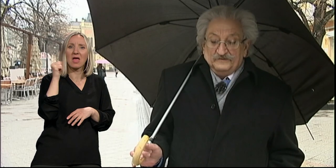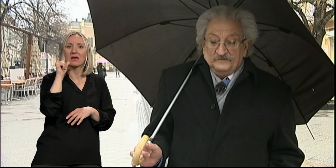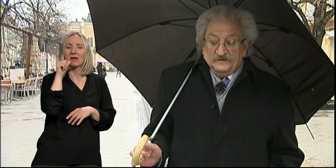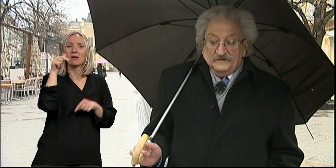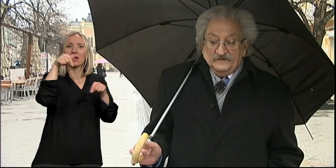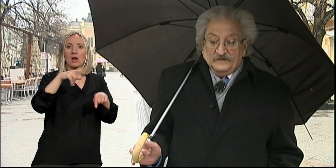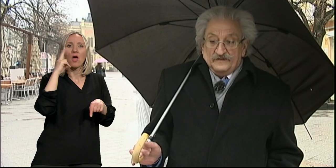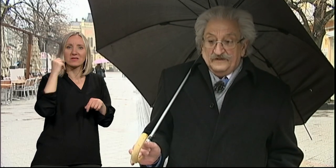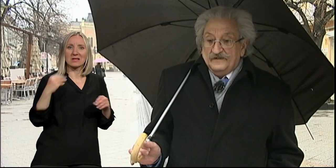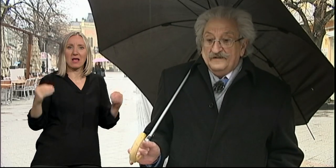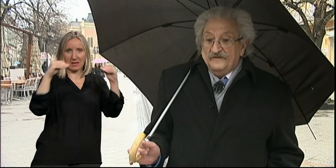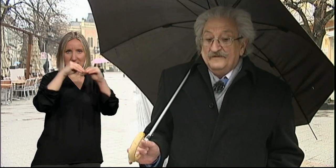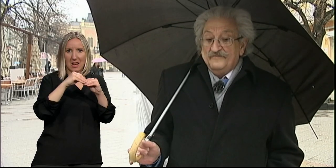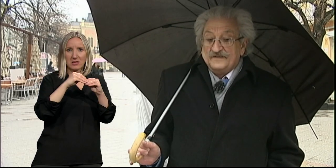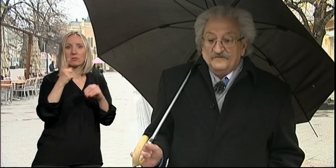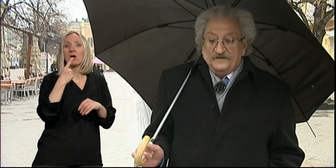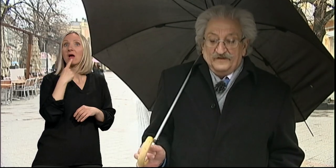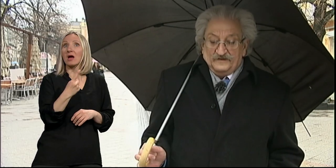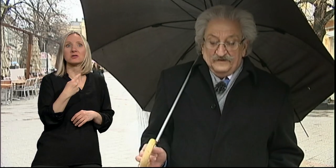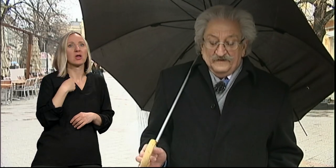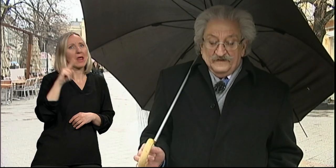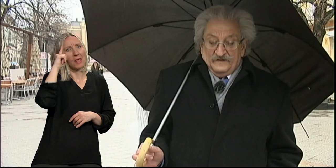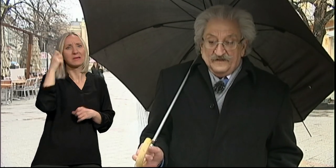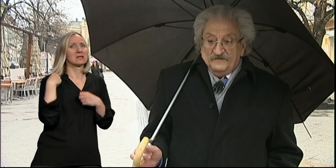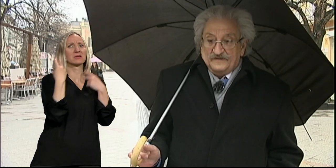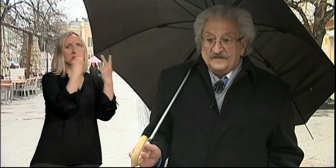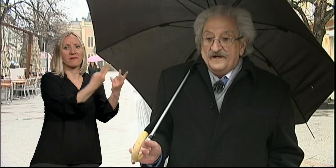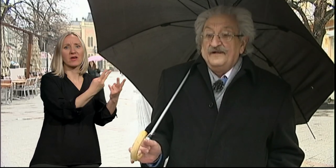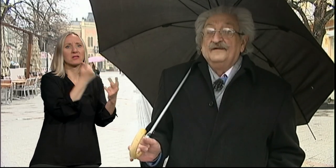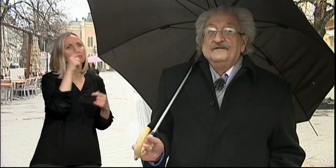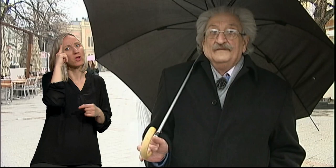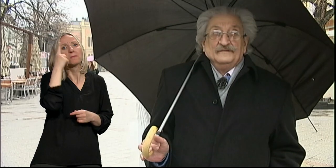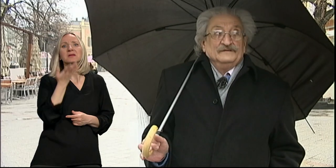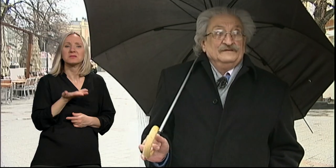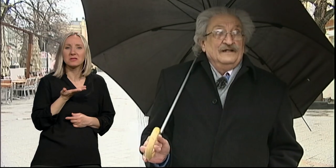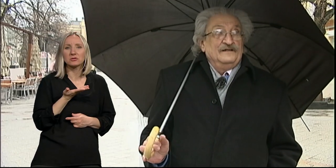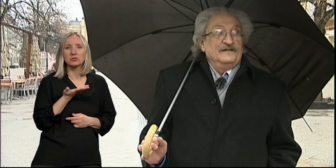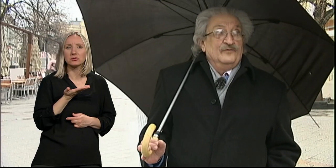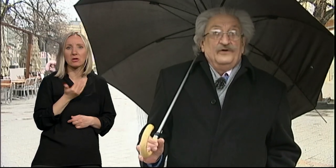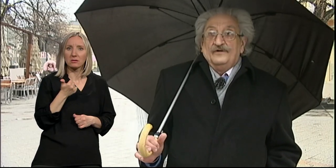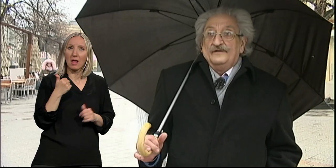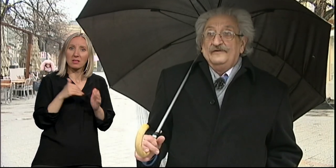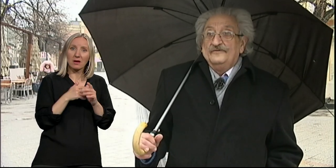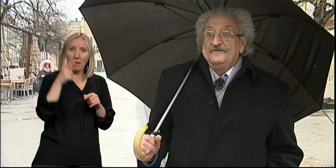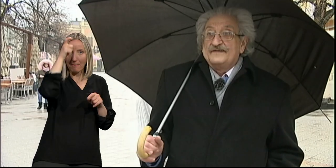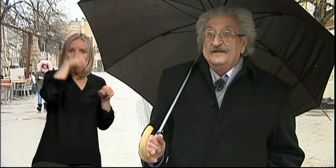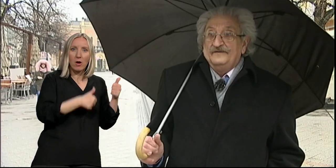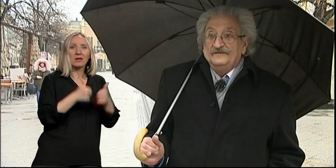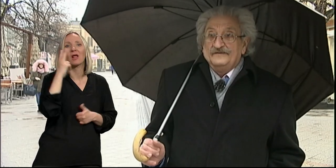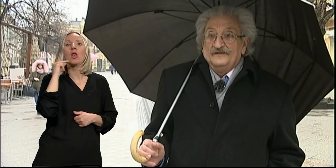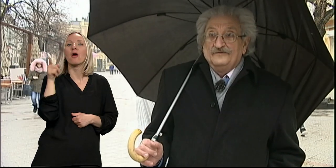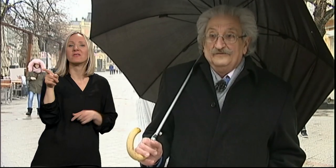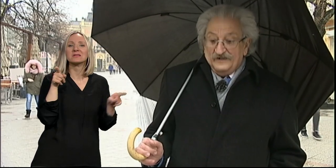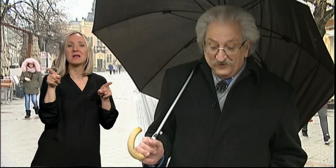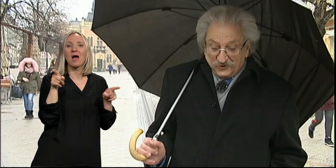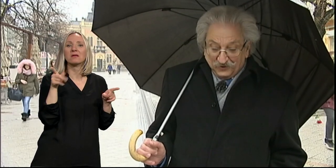i kaže, ja ne mislim natrag, šta misliš stari, da li da idem u Beograd ili u Novi Sad?